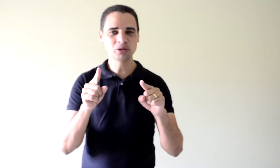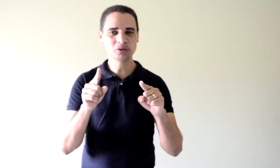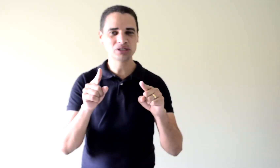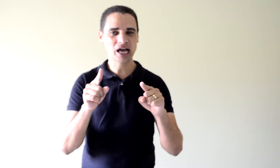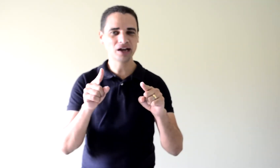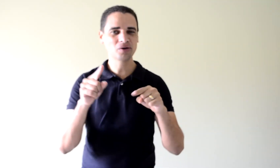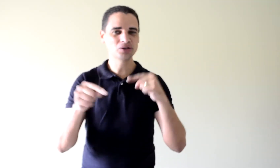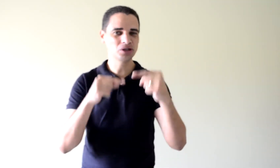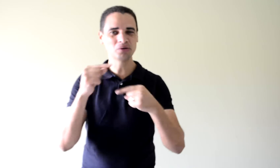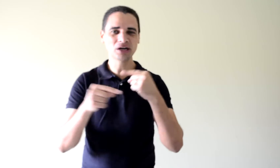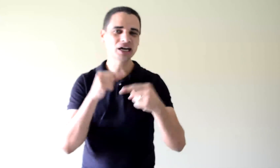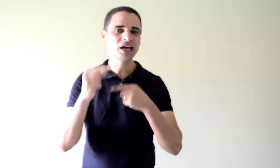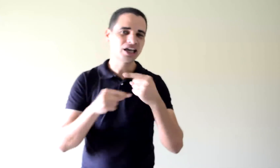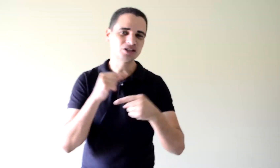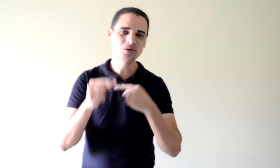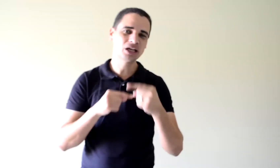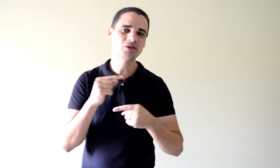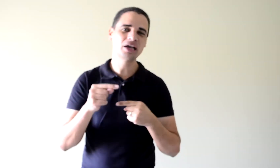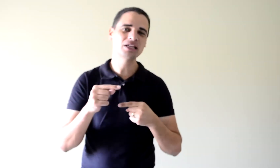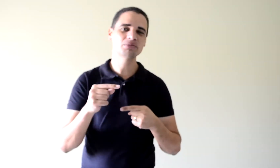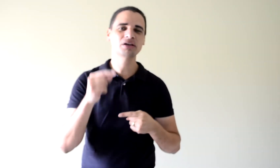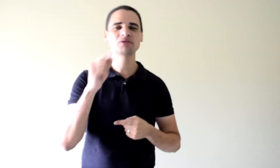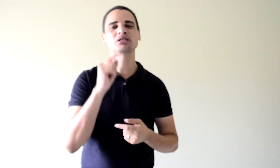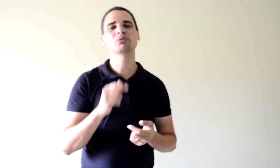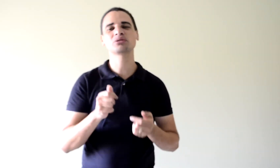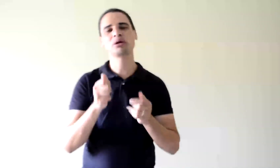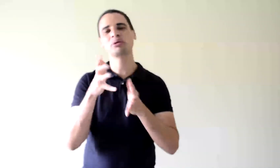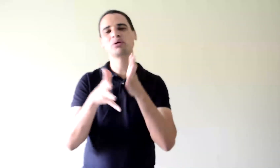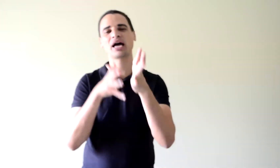minutos diários, continua estudando eles para que vocês possam aprimorar aí na